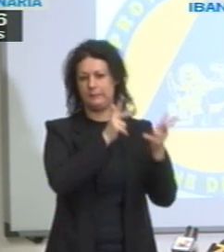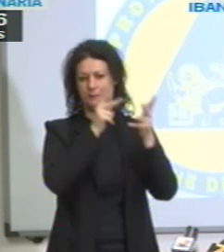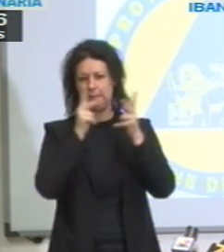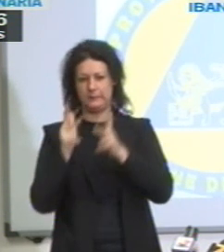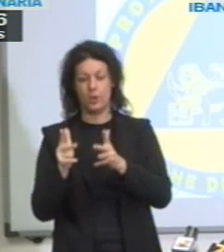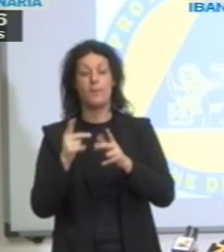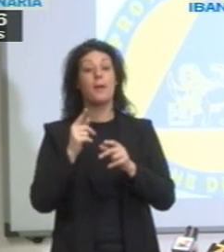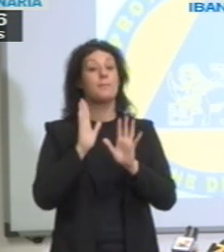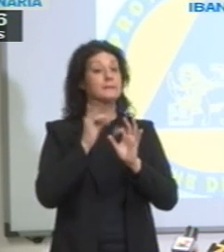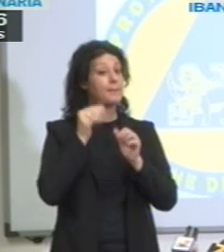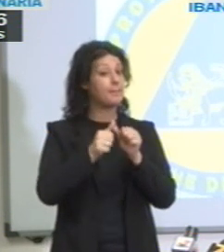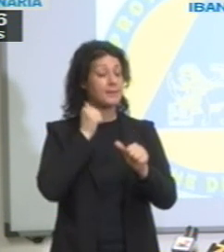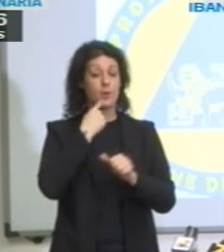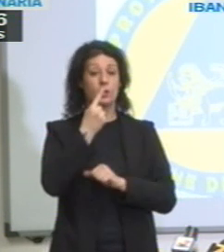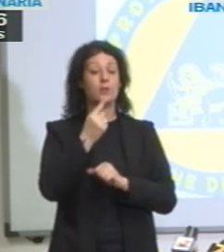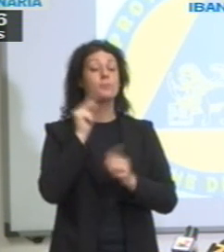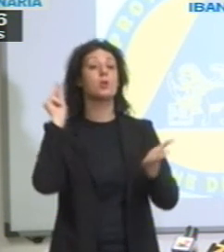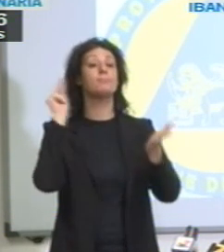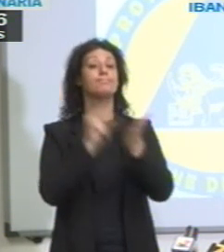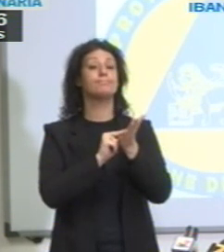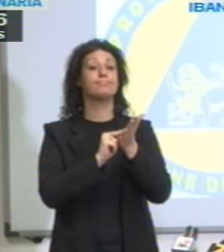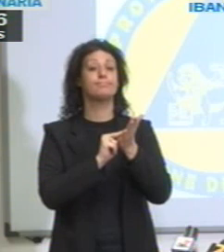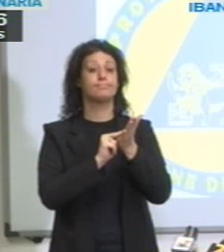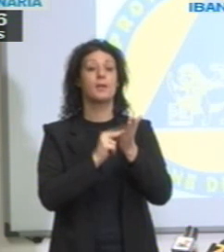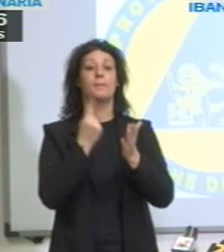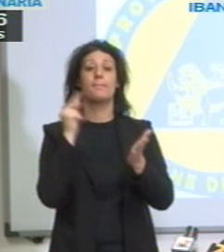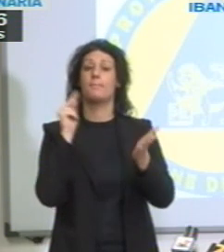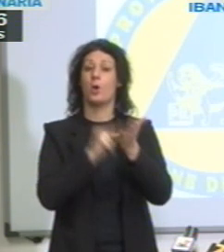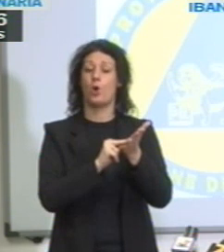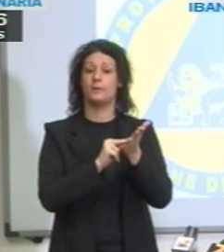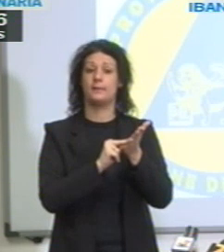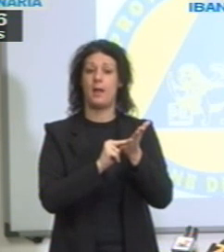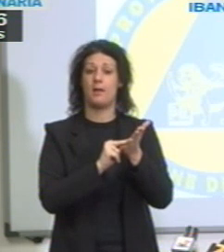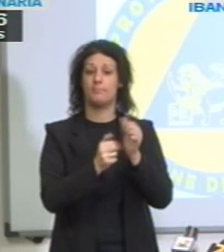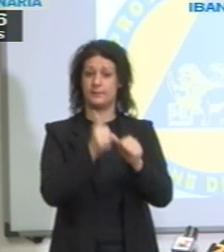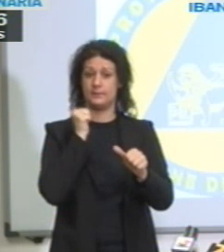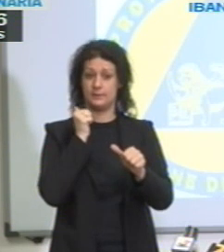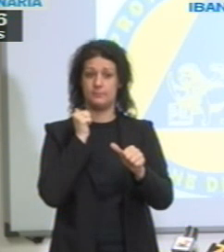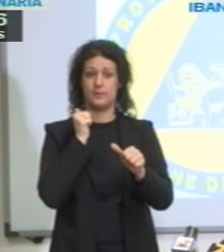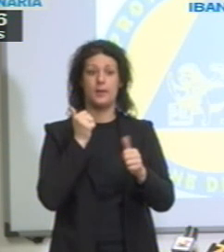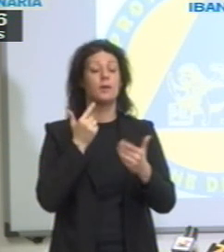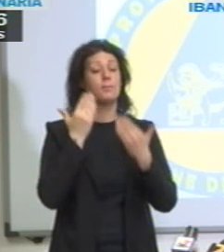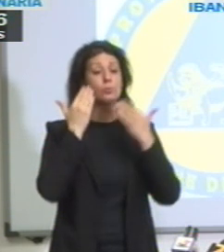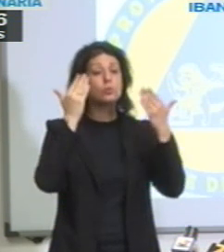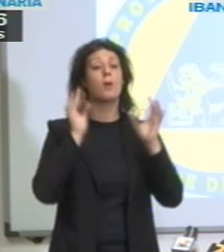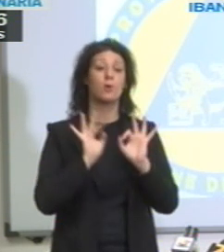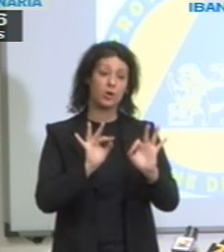anche in teoria ordinato, ove possibile, poi anche se anche detto, no? Però ovvio, ma a me spiace, però